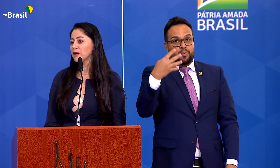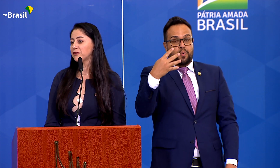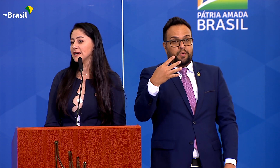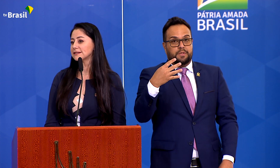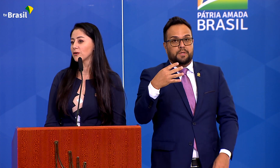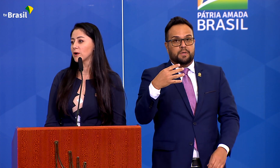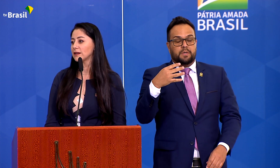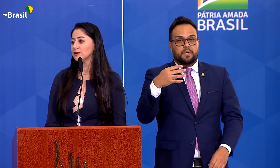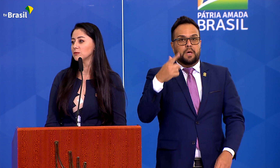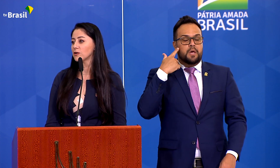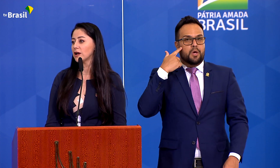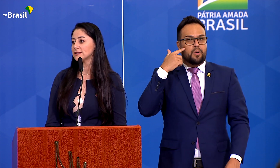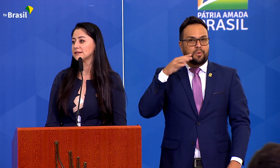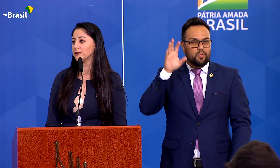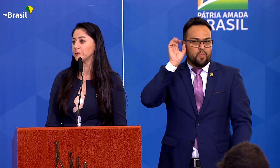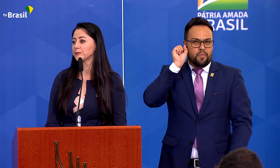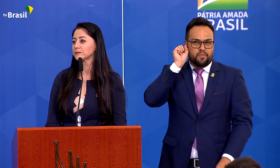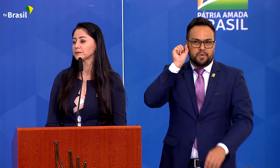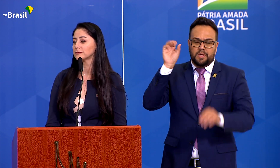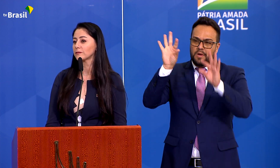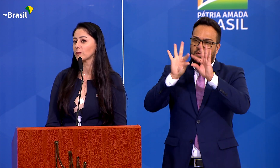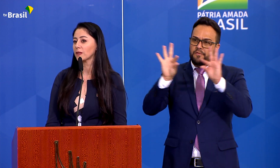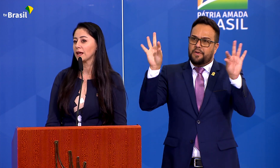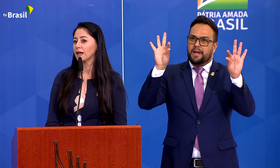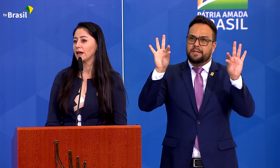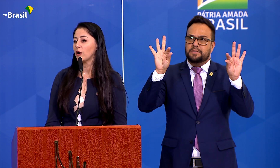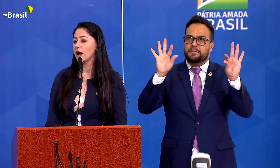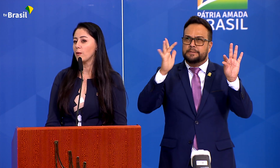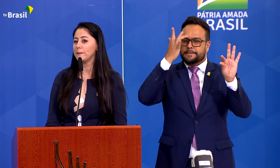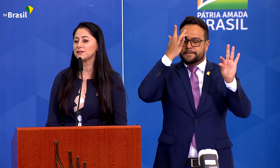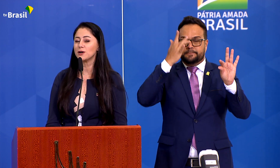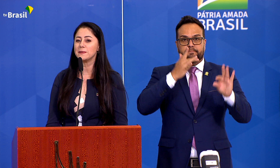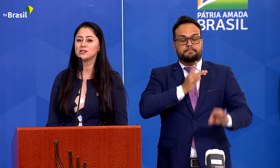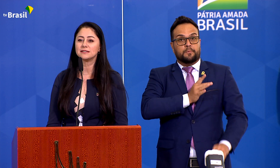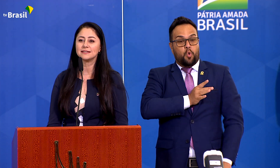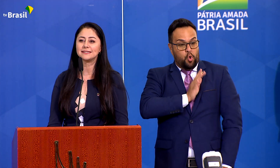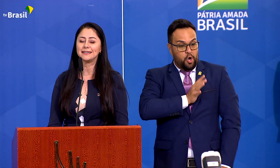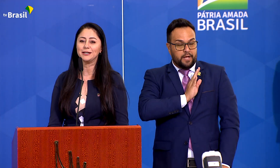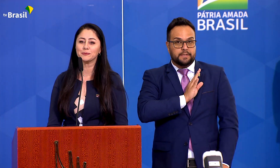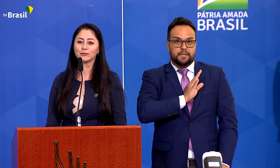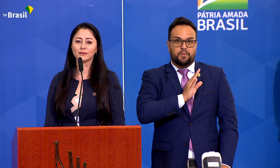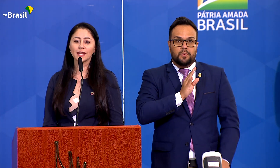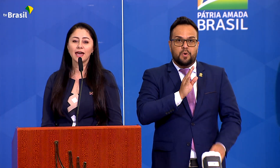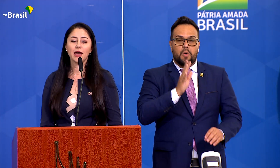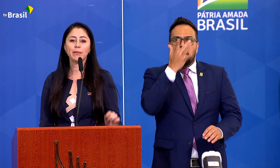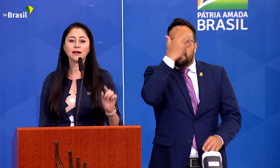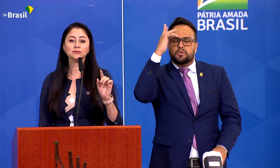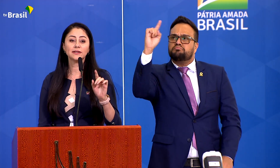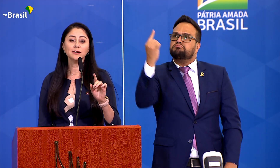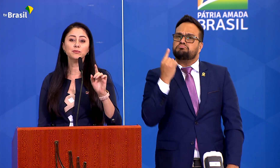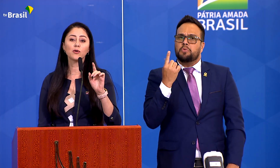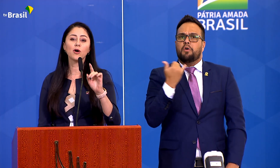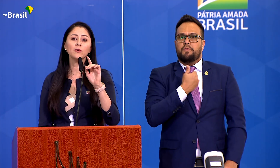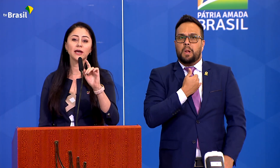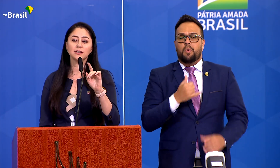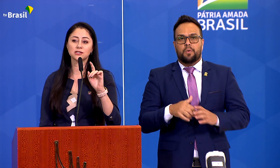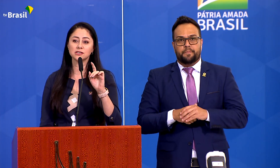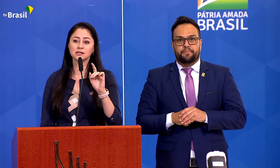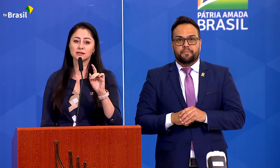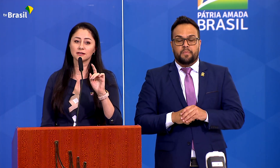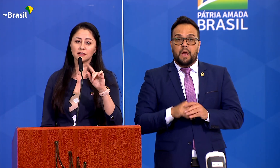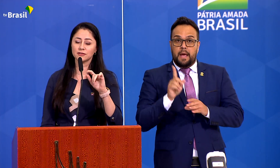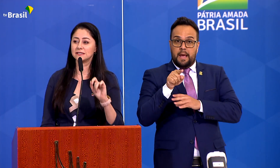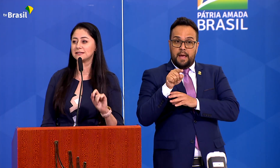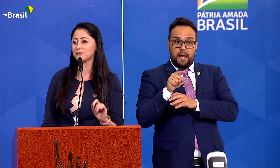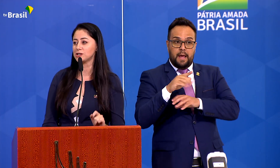e eu ouvi uma frase que eu guardei no meu coração uma pessoa me disse assim é para um tempo como